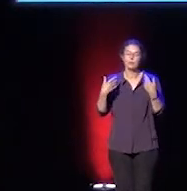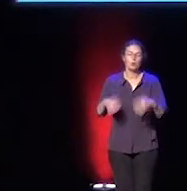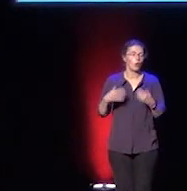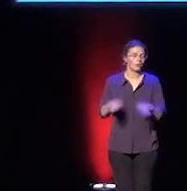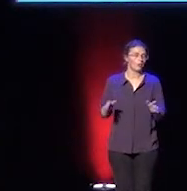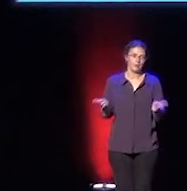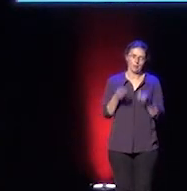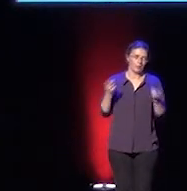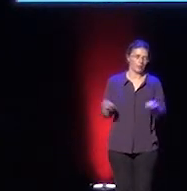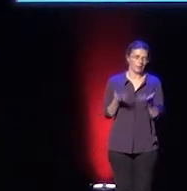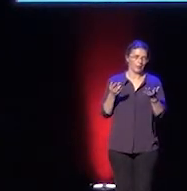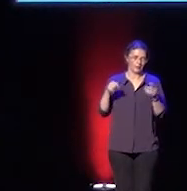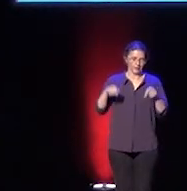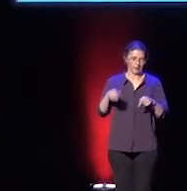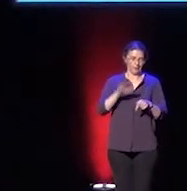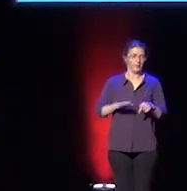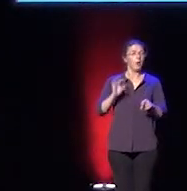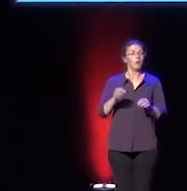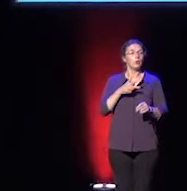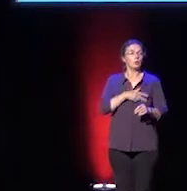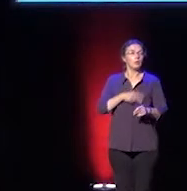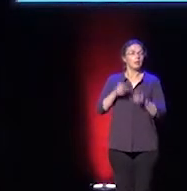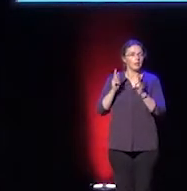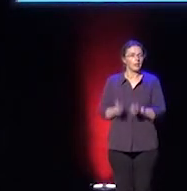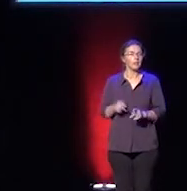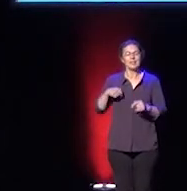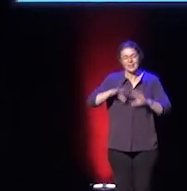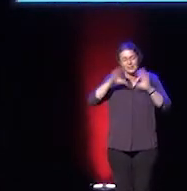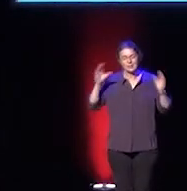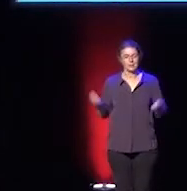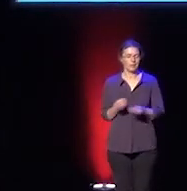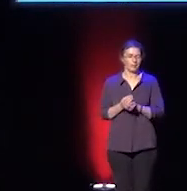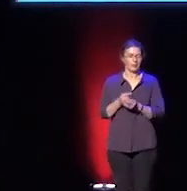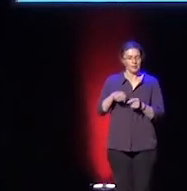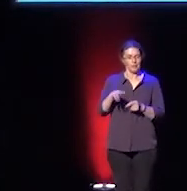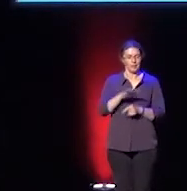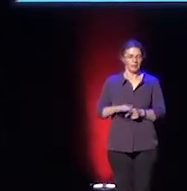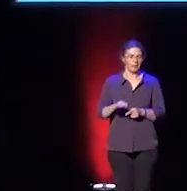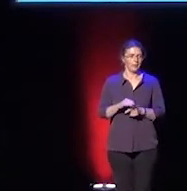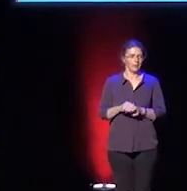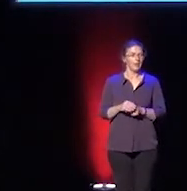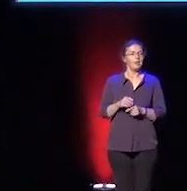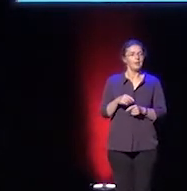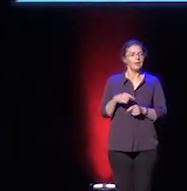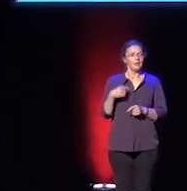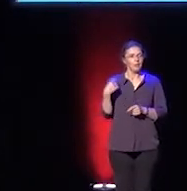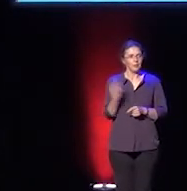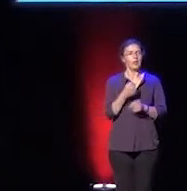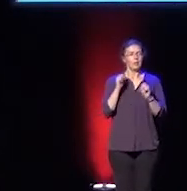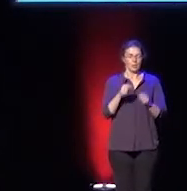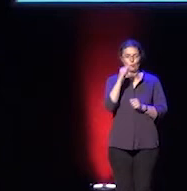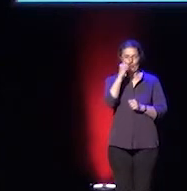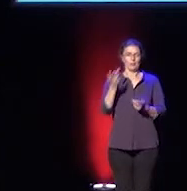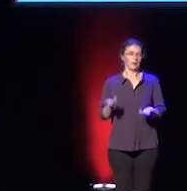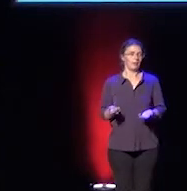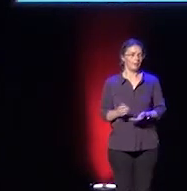nicht selbstverständlich bei uns, und für soziale Gerechtigkeit insgesamt in unserem Lande. Darauf können wir, glaube ich, stolz